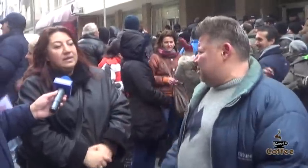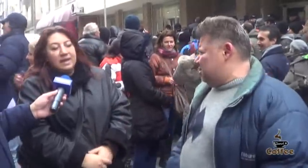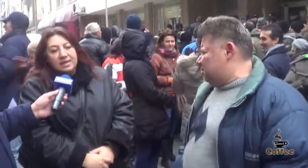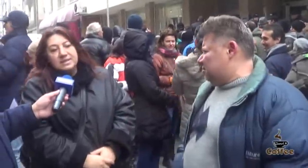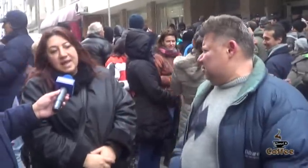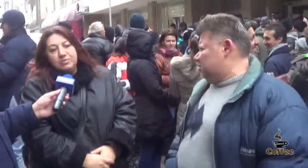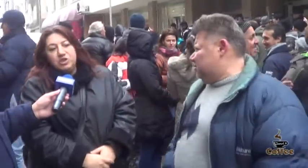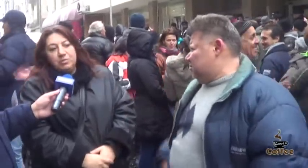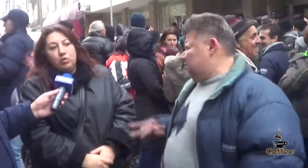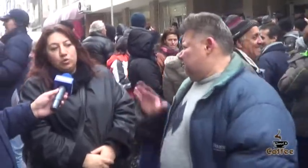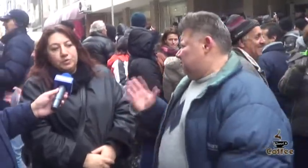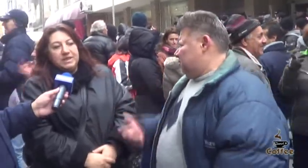Да, знаем, че има корупция.